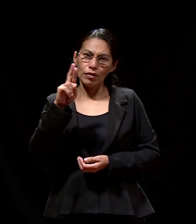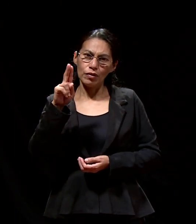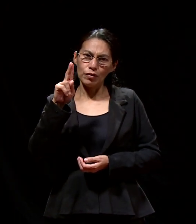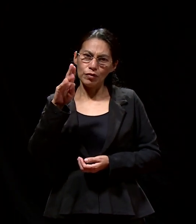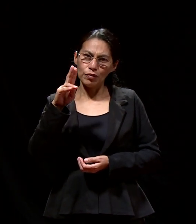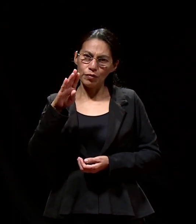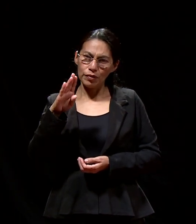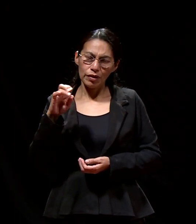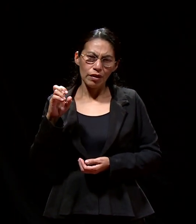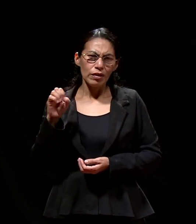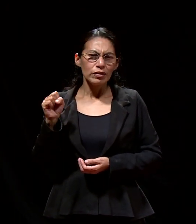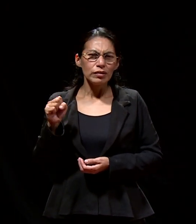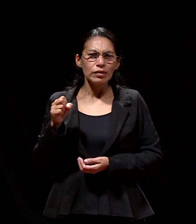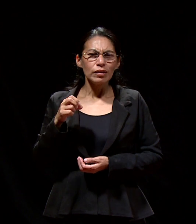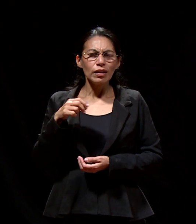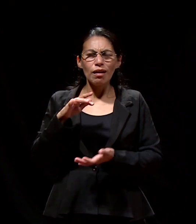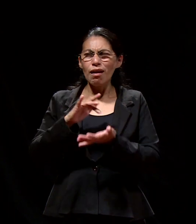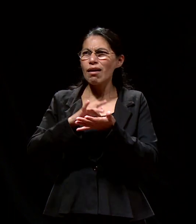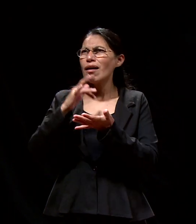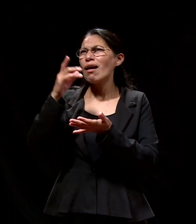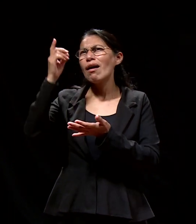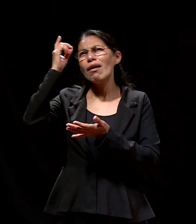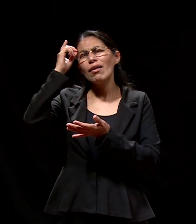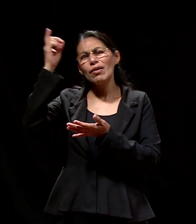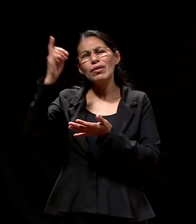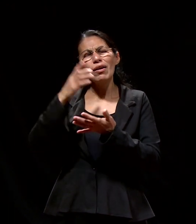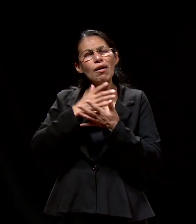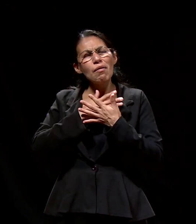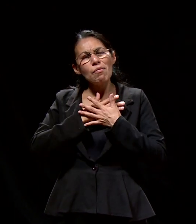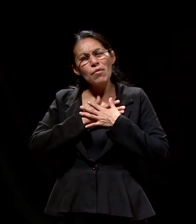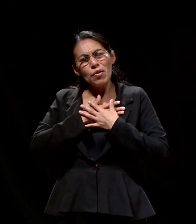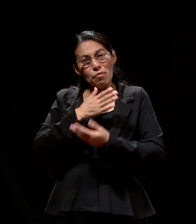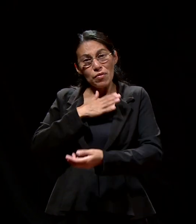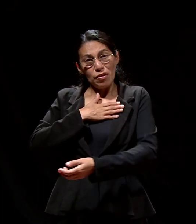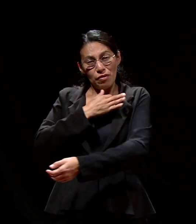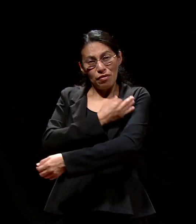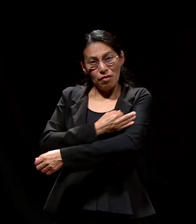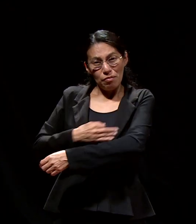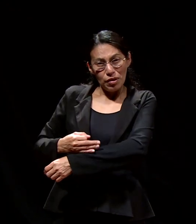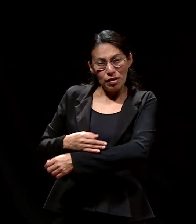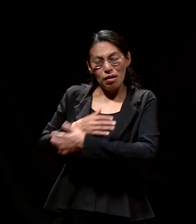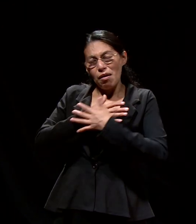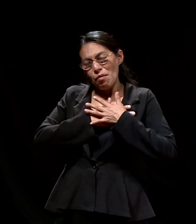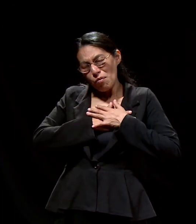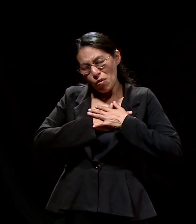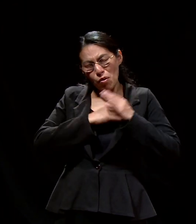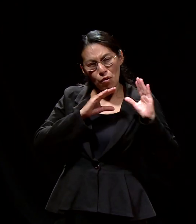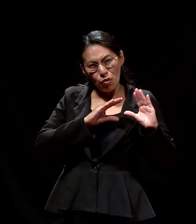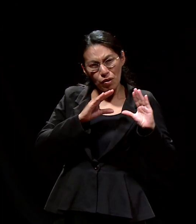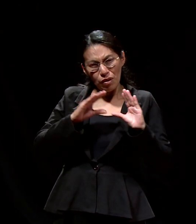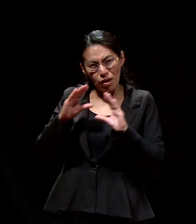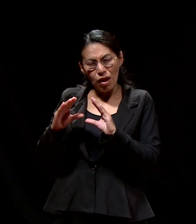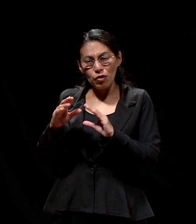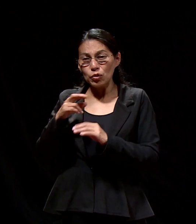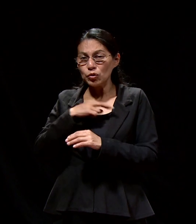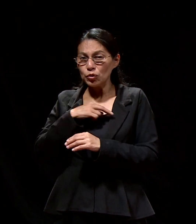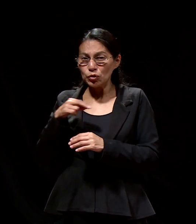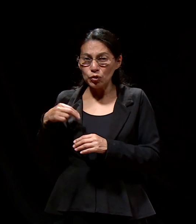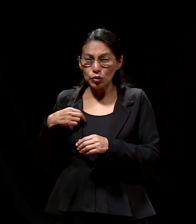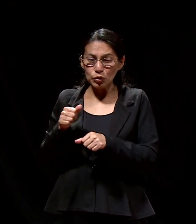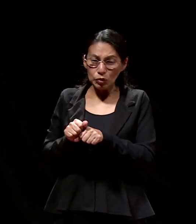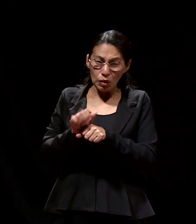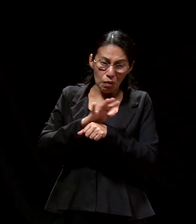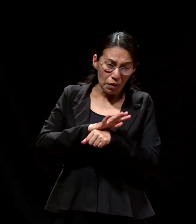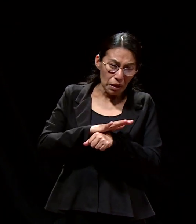quiero agradecer a Dios por su amor y cuidado hacia mi familia desde que inició la pandemia